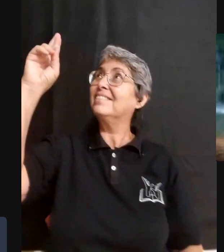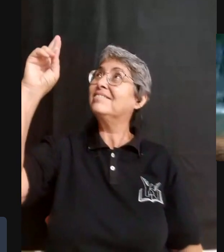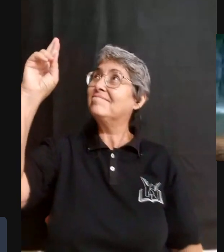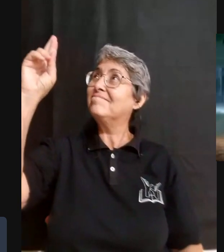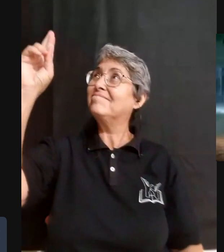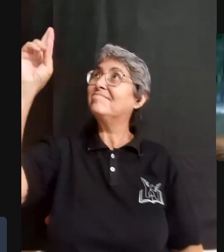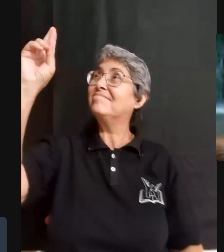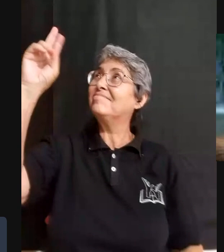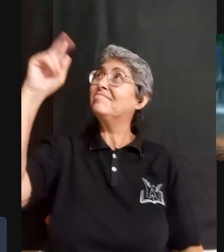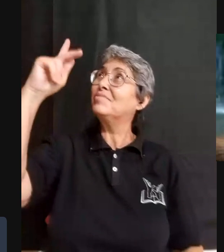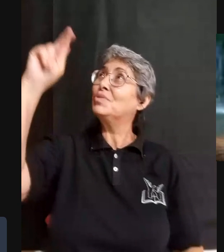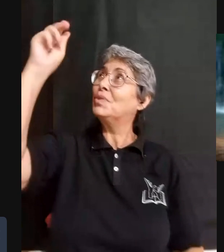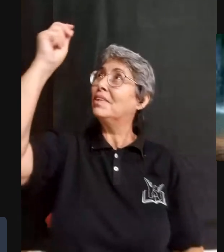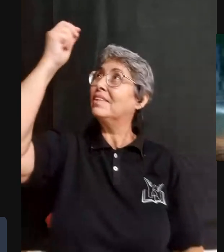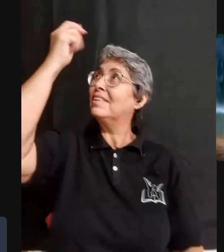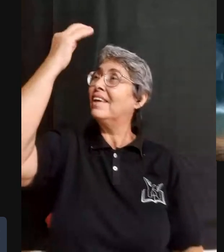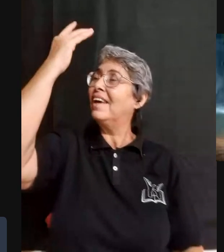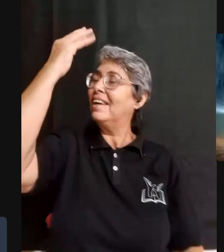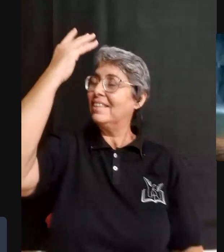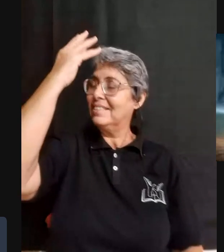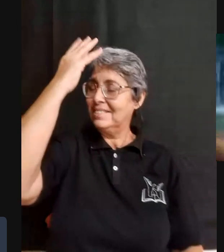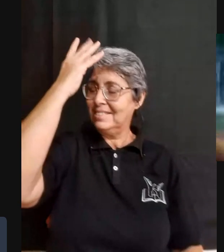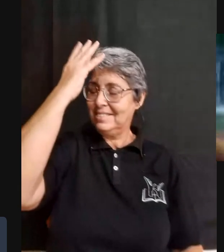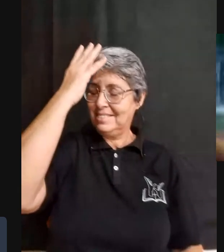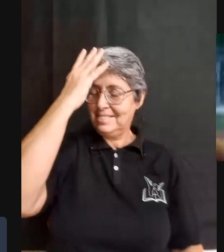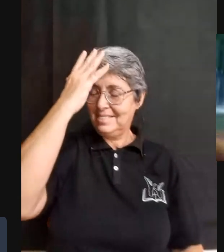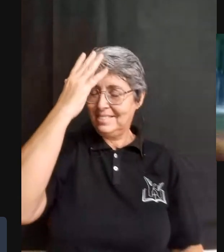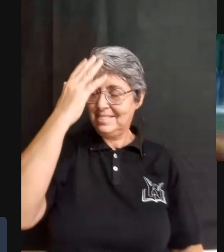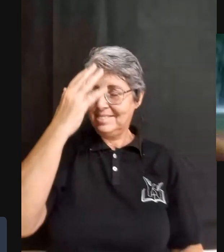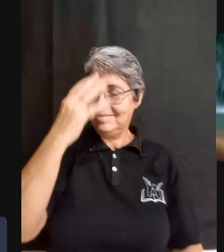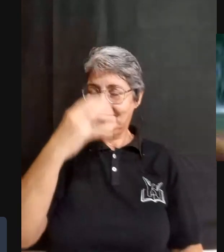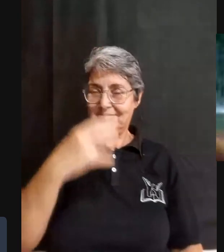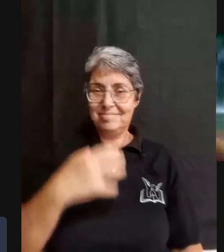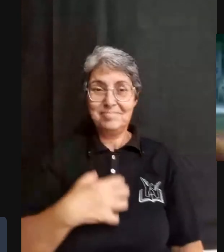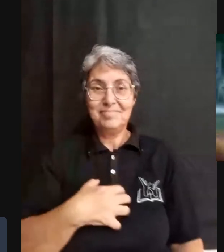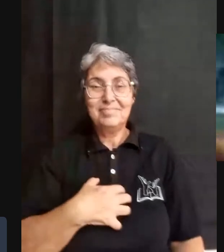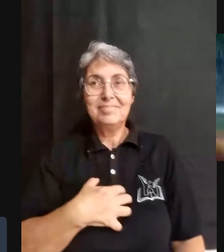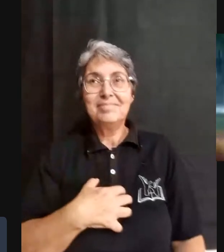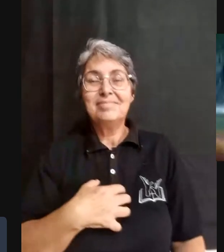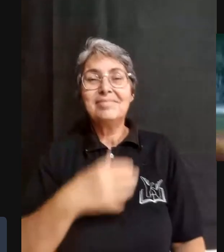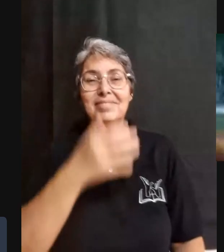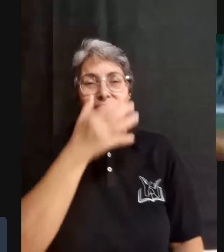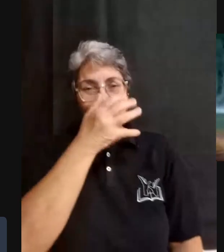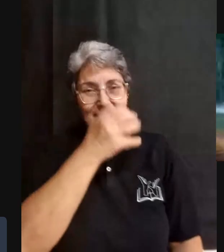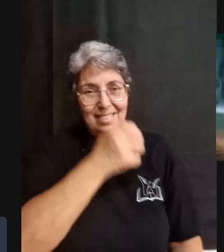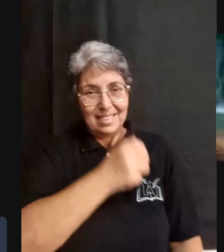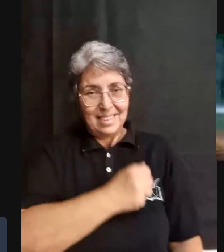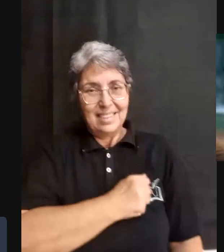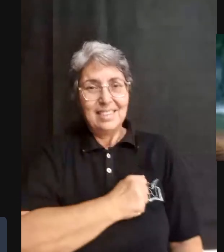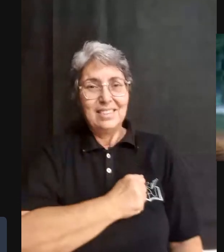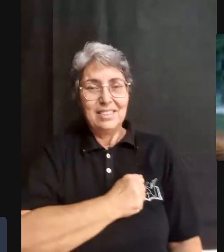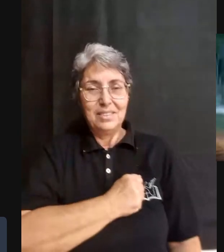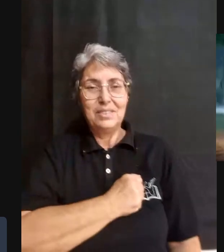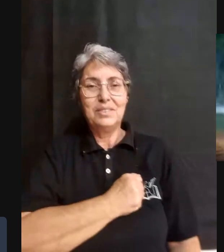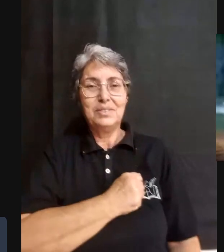sua graça, sim, eu salvo sou.